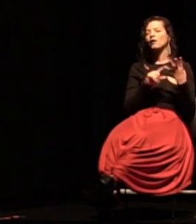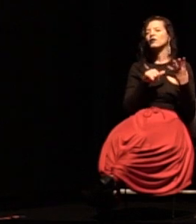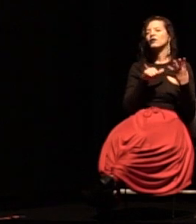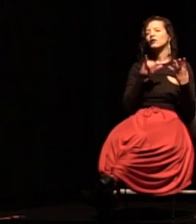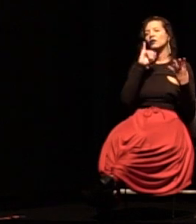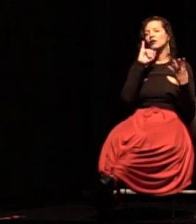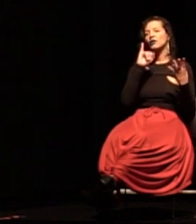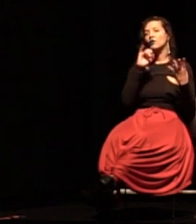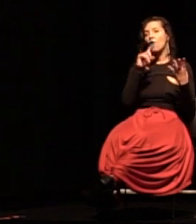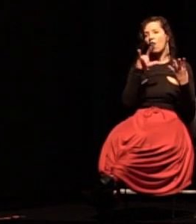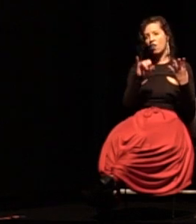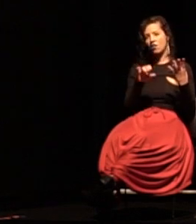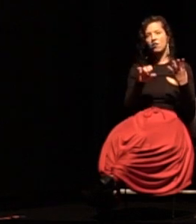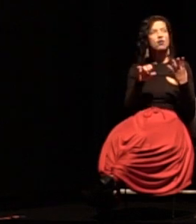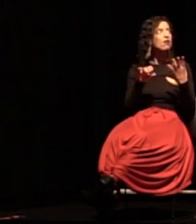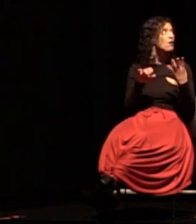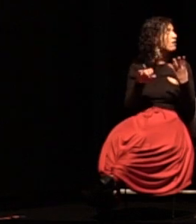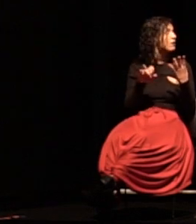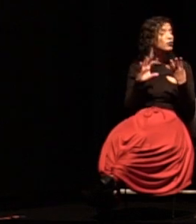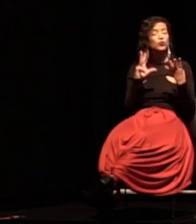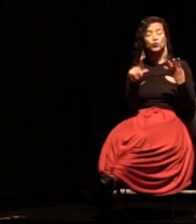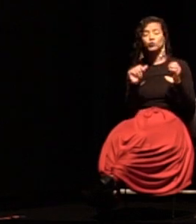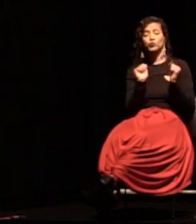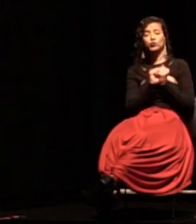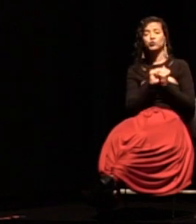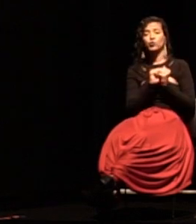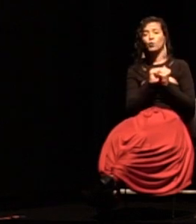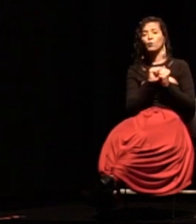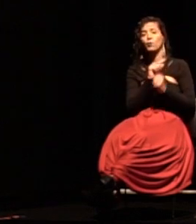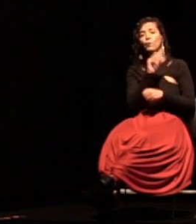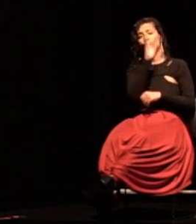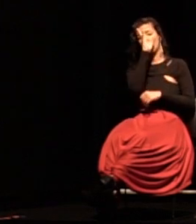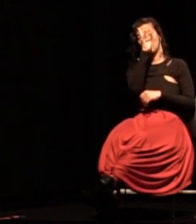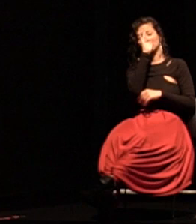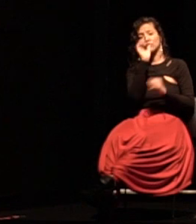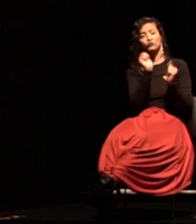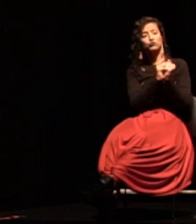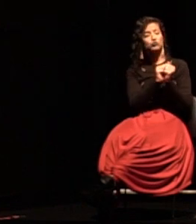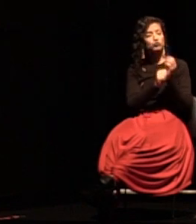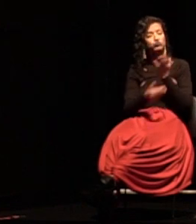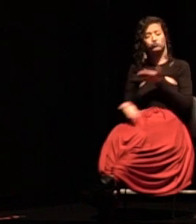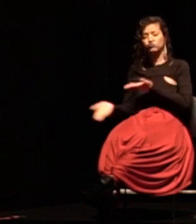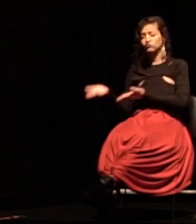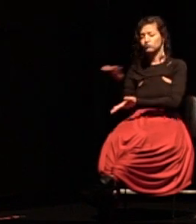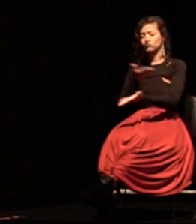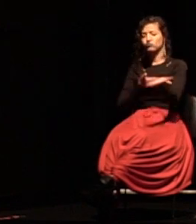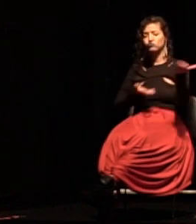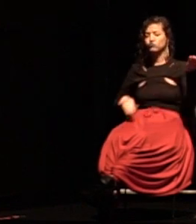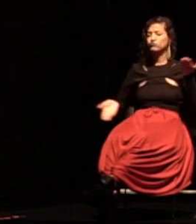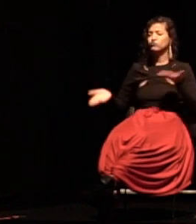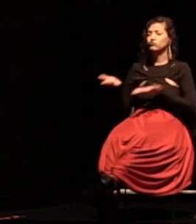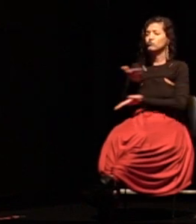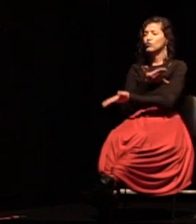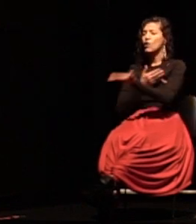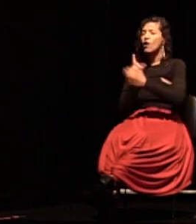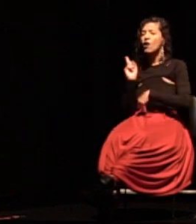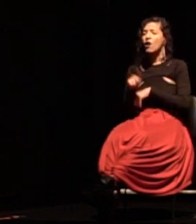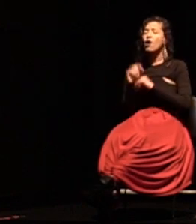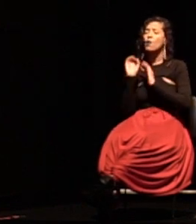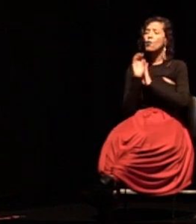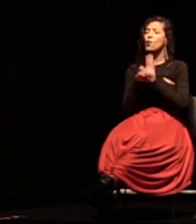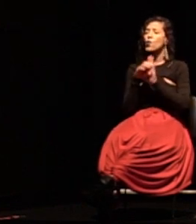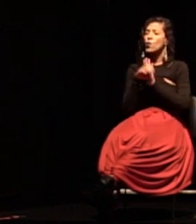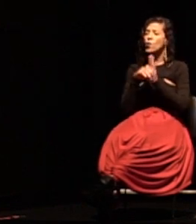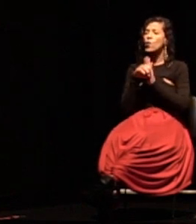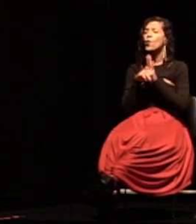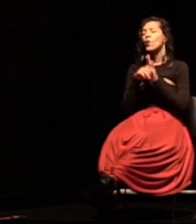Todas pensando juntas e se articulando num conceito muito interessante